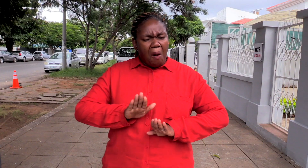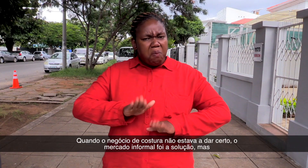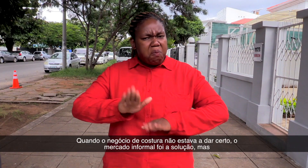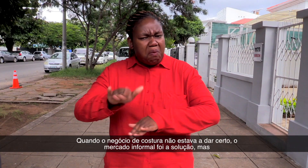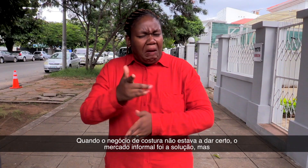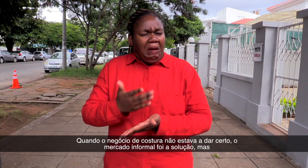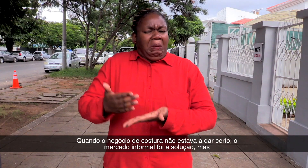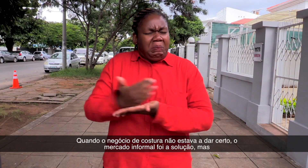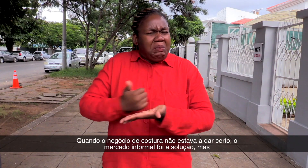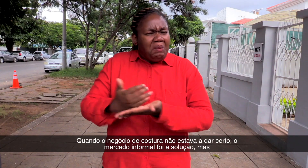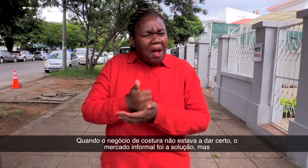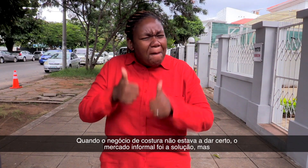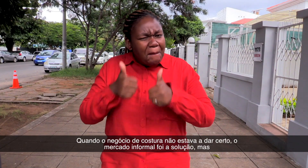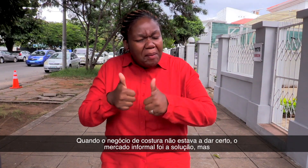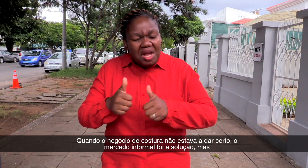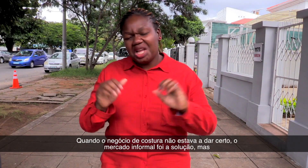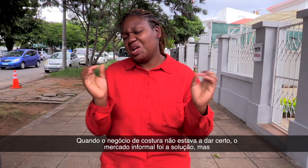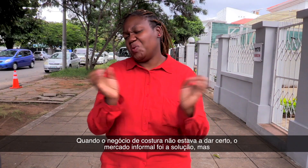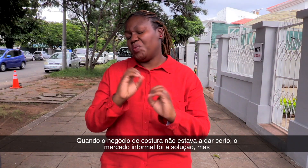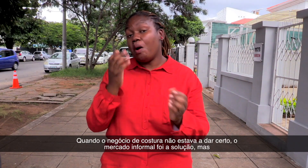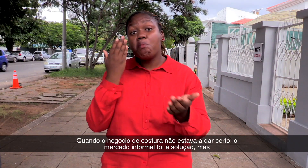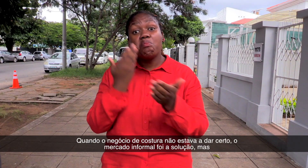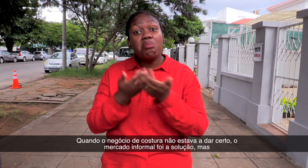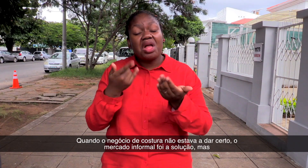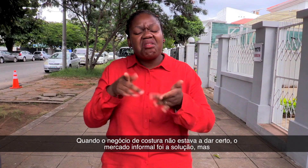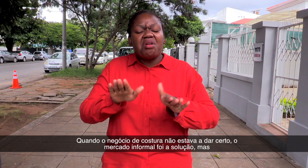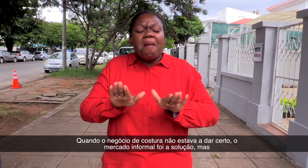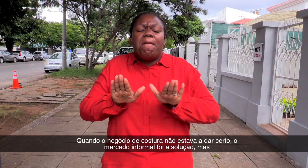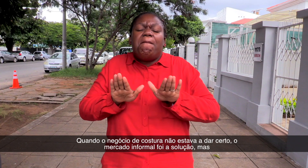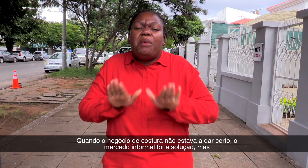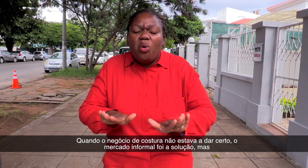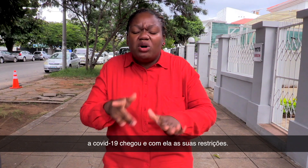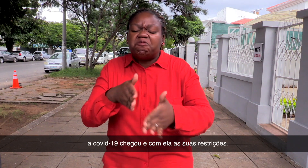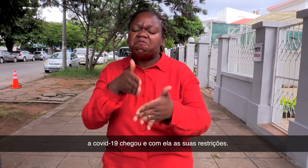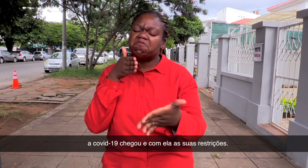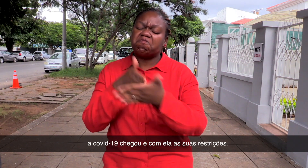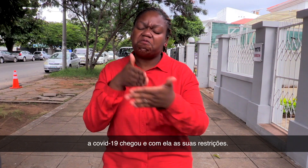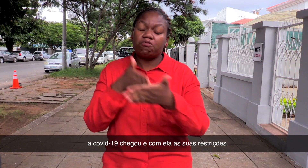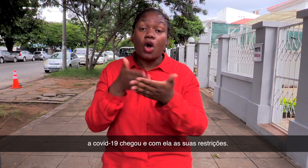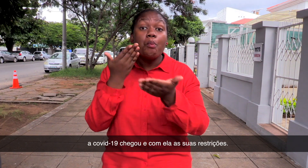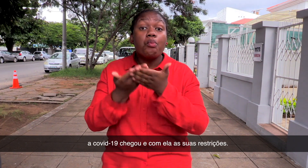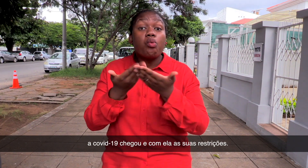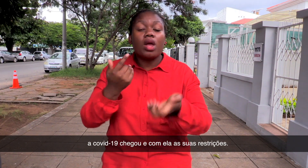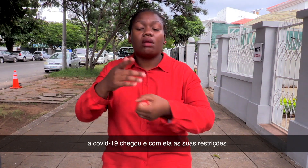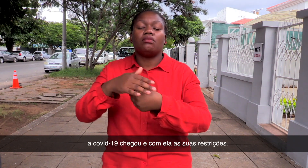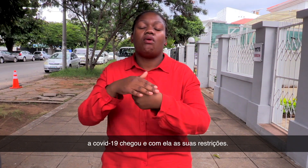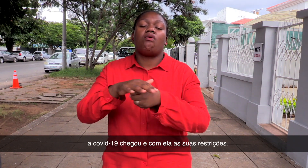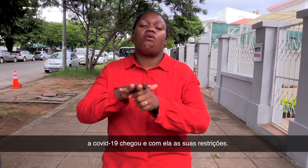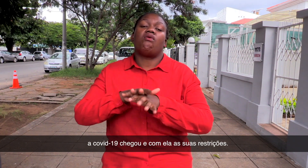Quando o negócio de costura não estava a dar certo, o mercado informal foi a solução. Mas a Covid chegou e com ela as suas restrições.